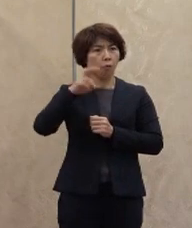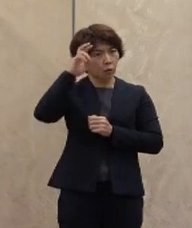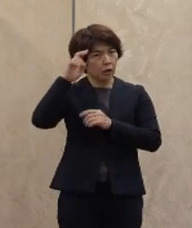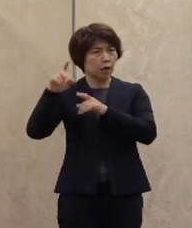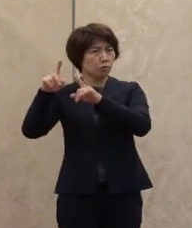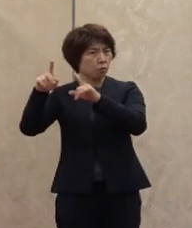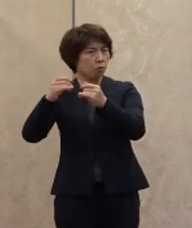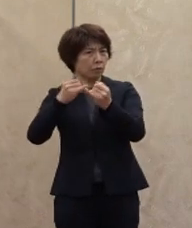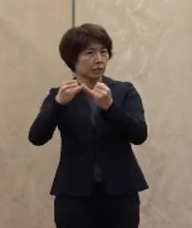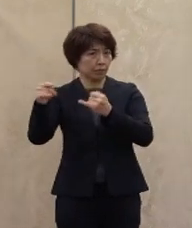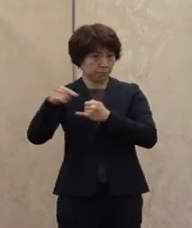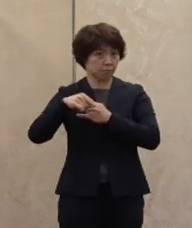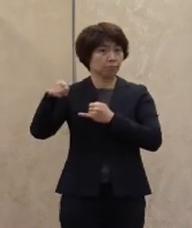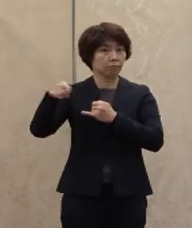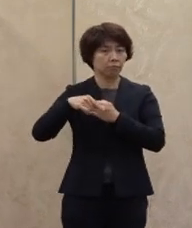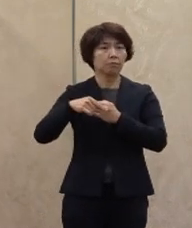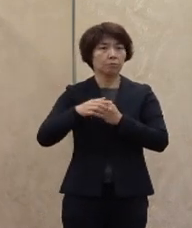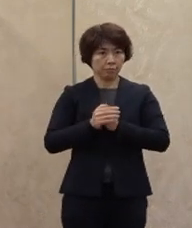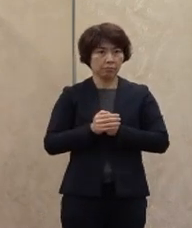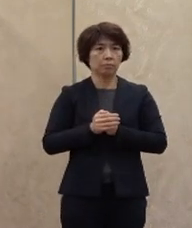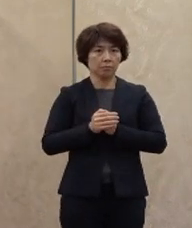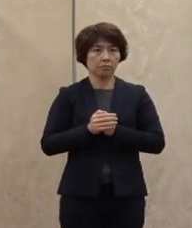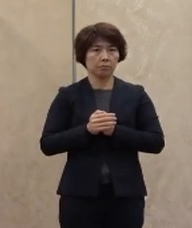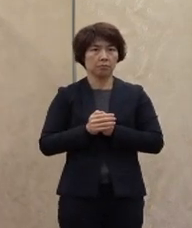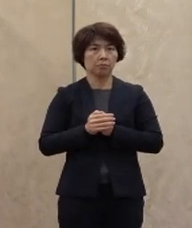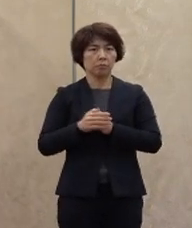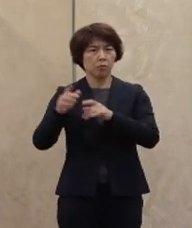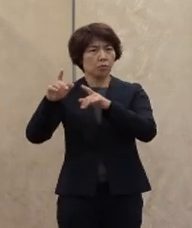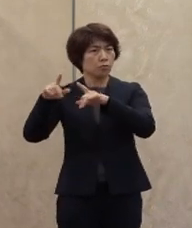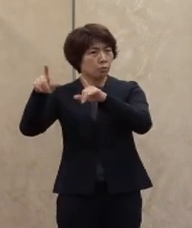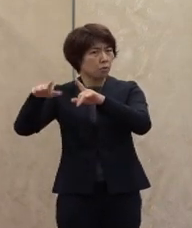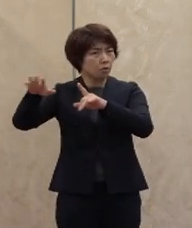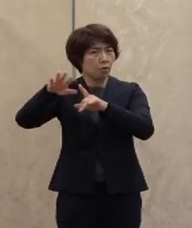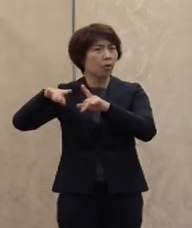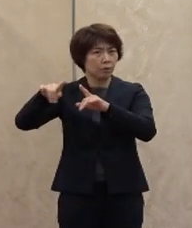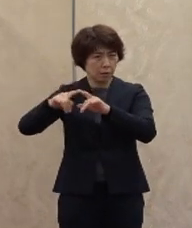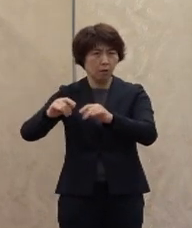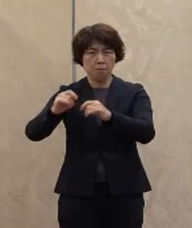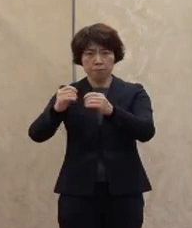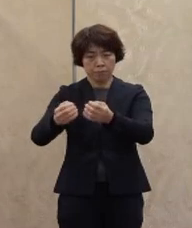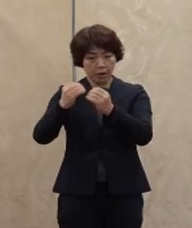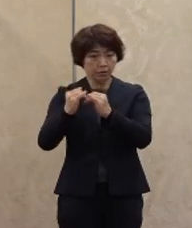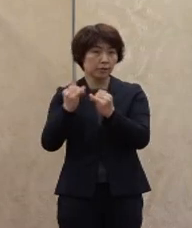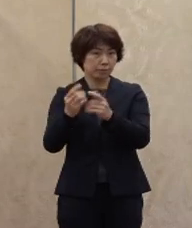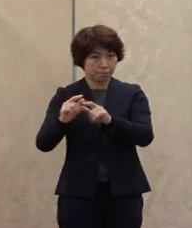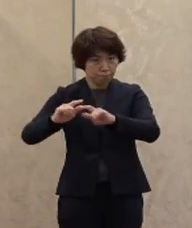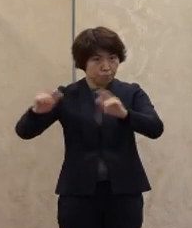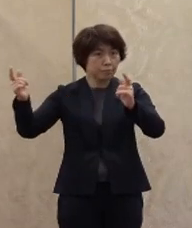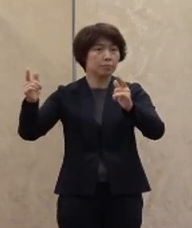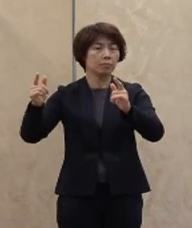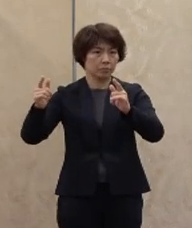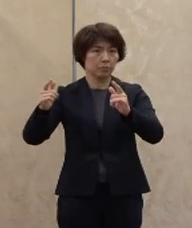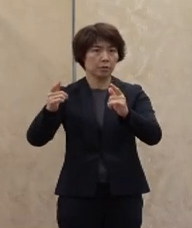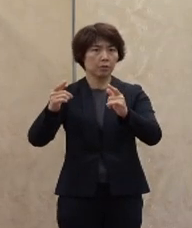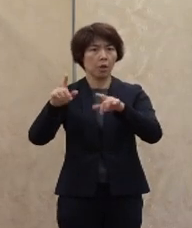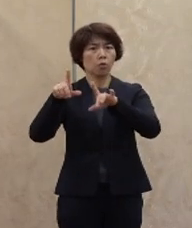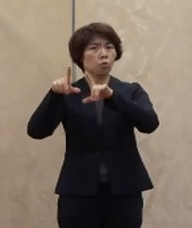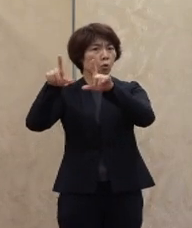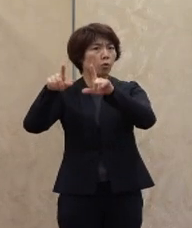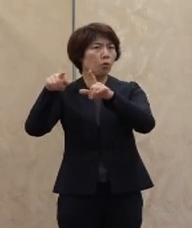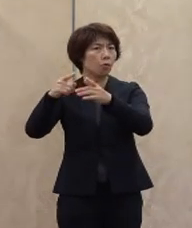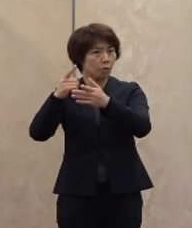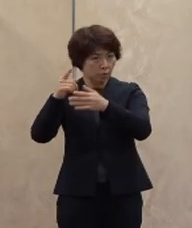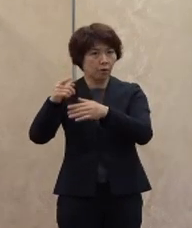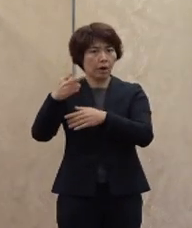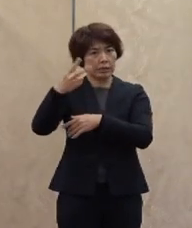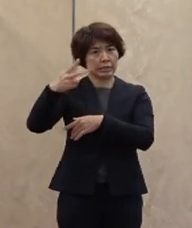ここでコロナが広がりやすいんですけども、その首都圏において感染がものすごい拡大で伸びていっていると。そして東京は2000件を超えたと。